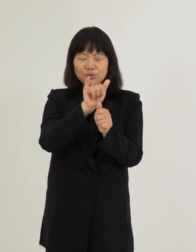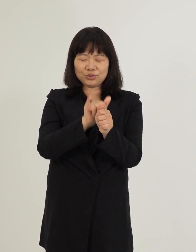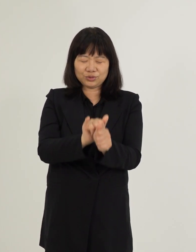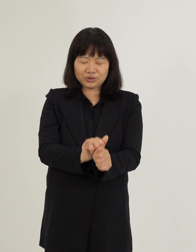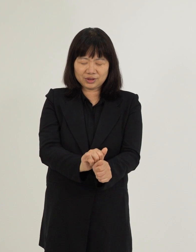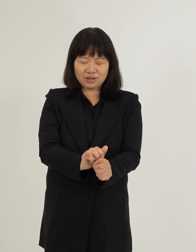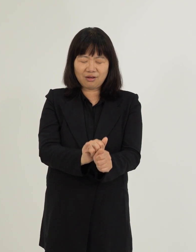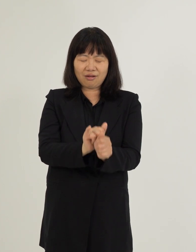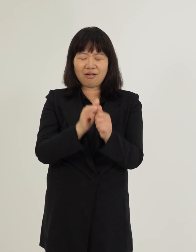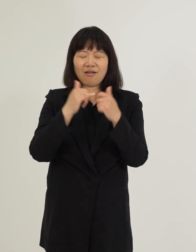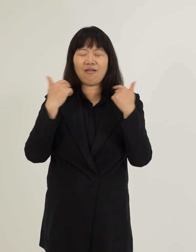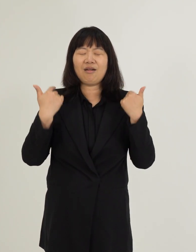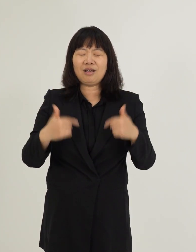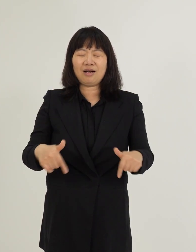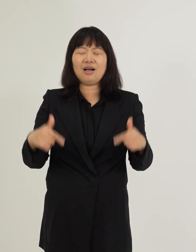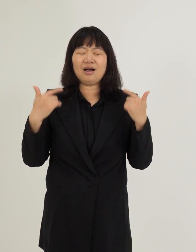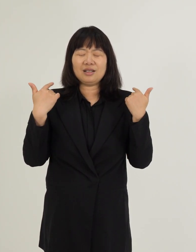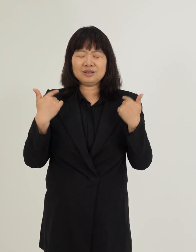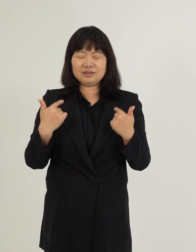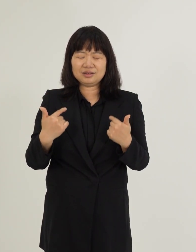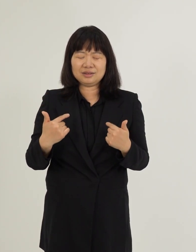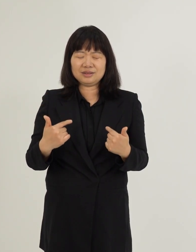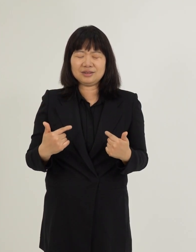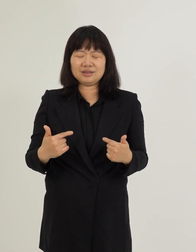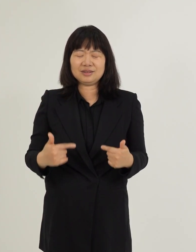사랑과 충성